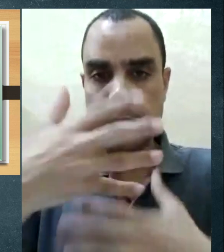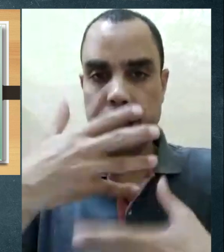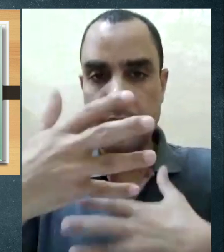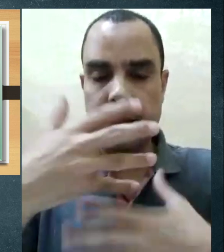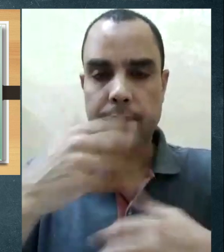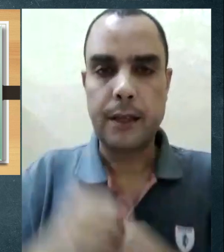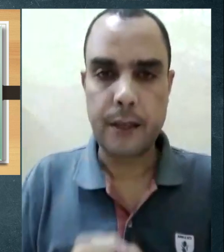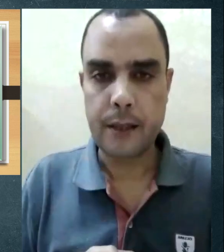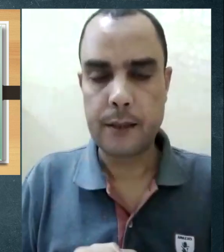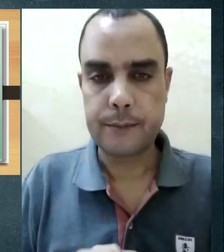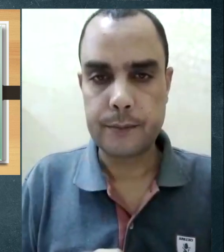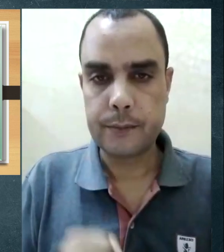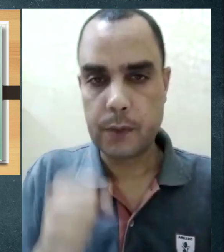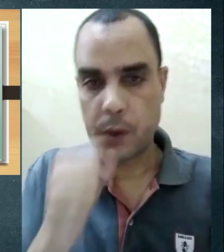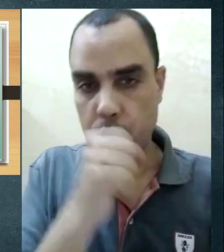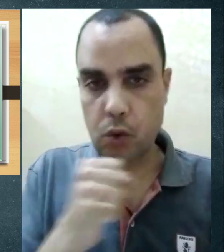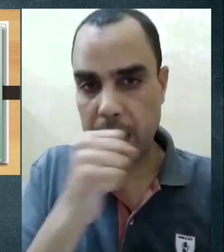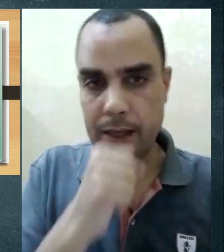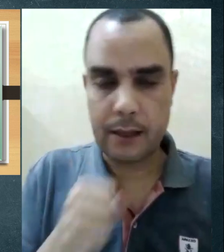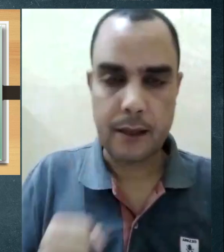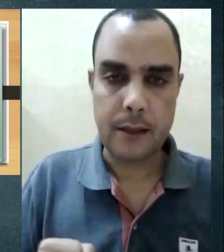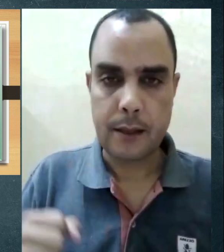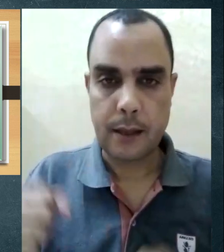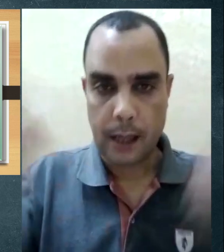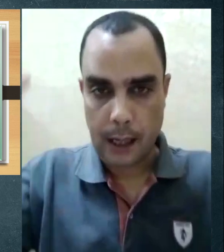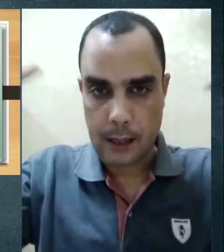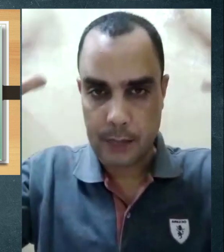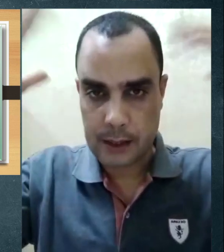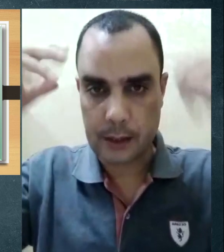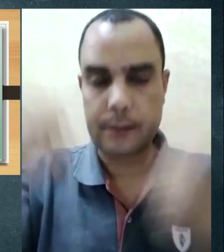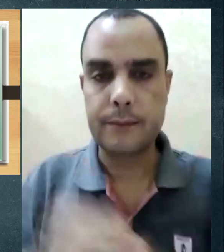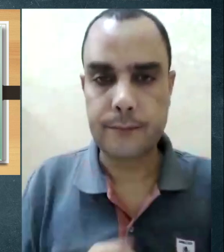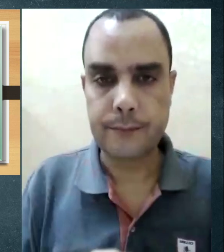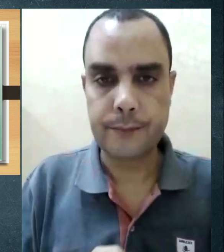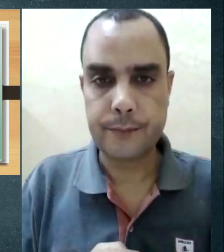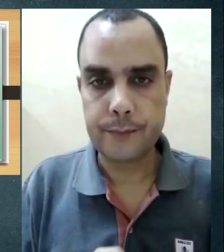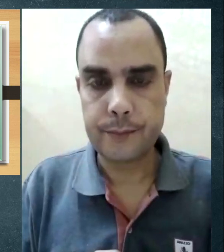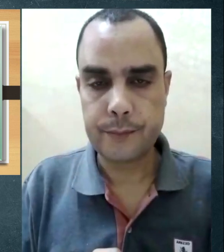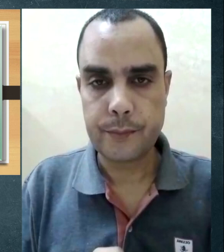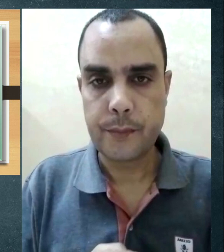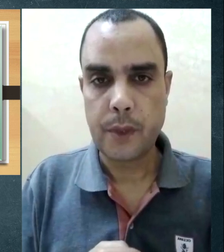من قصيدة أنشودة المطر،